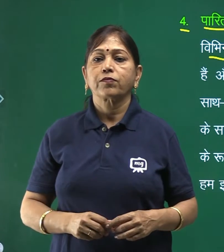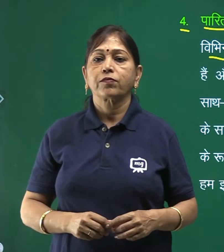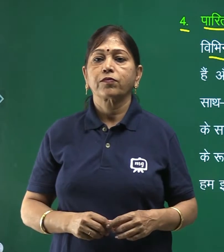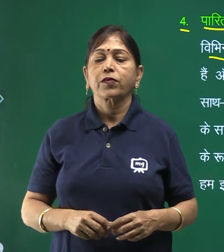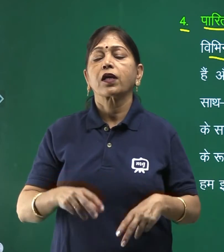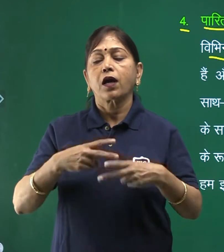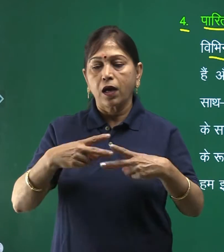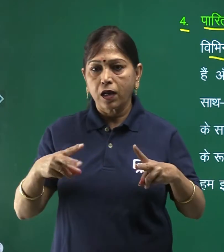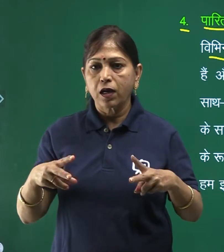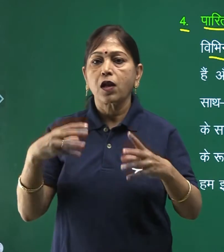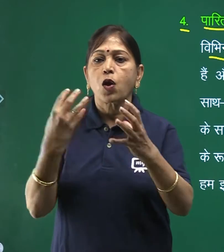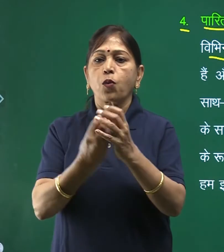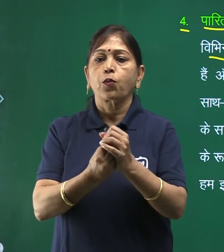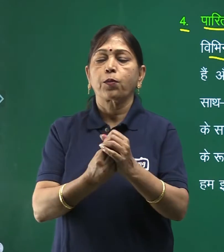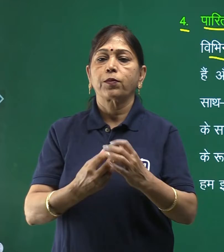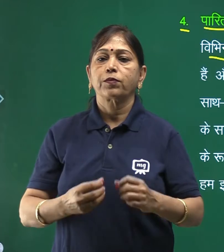विभिन्न समुदाय